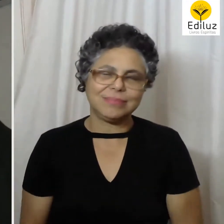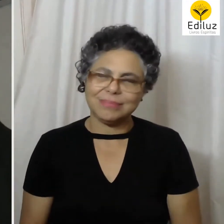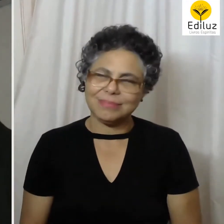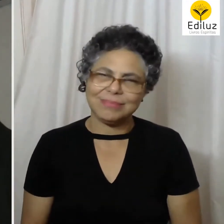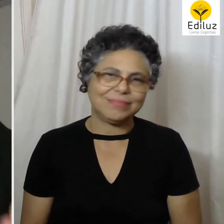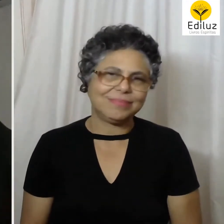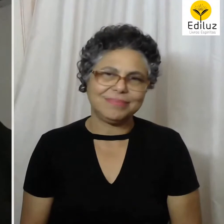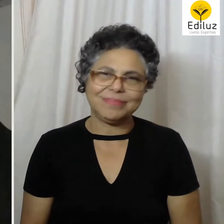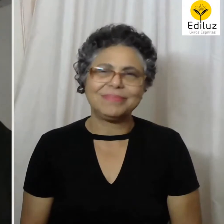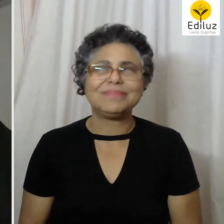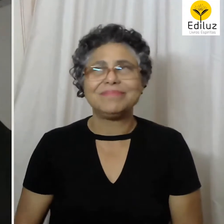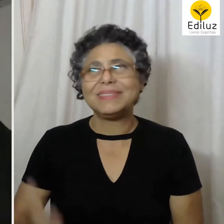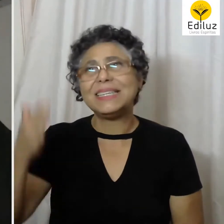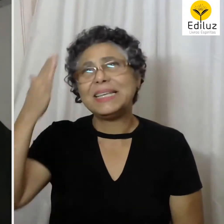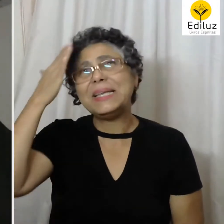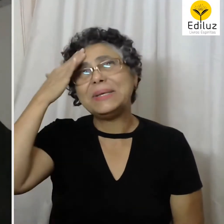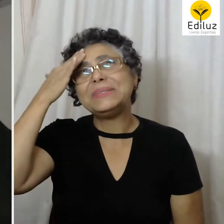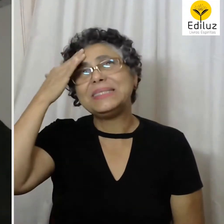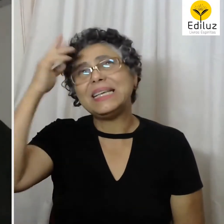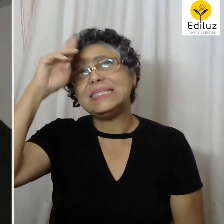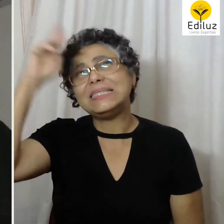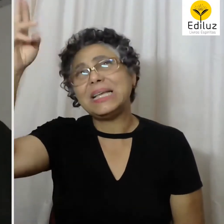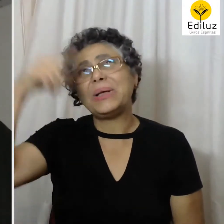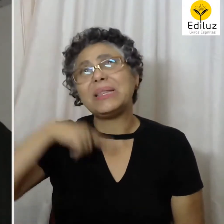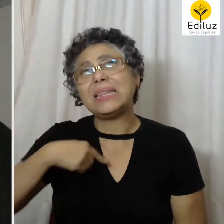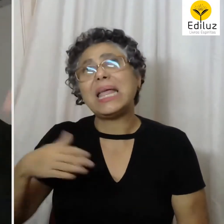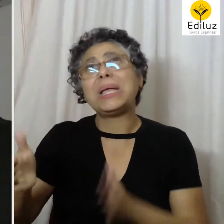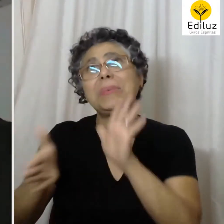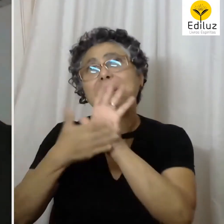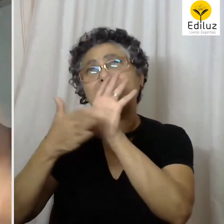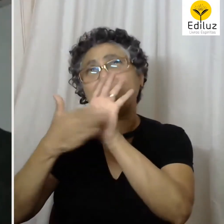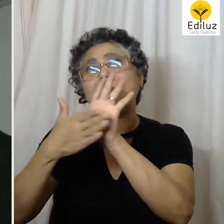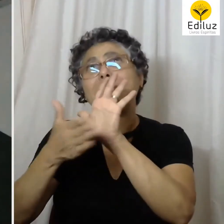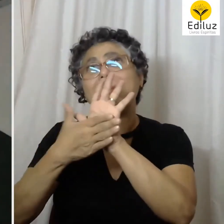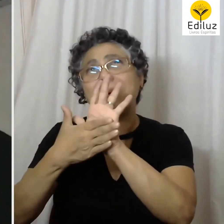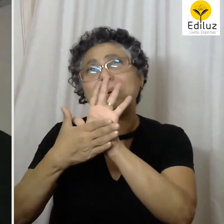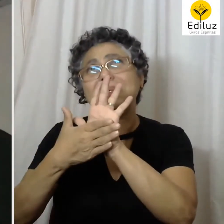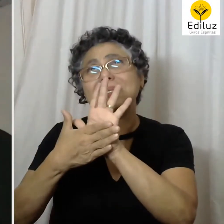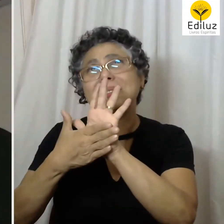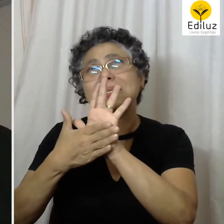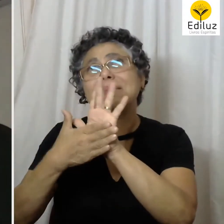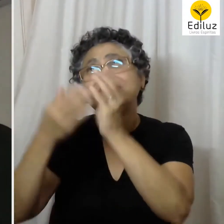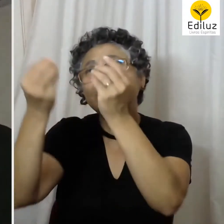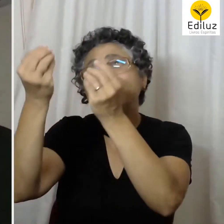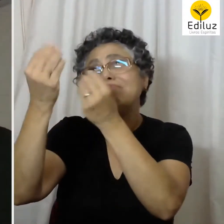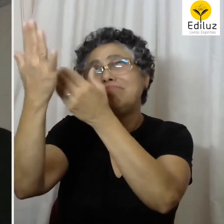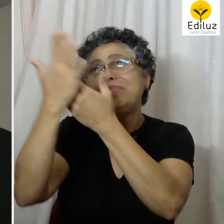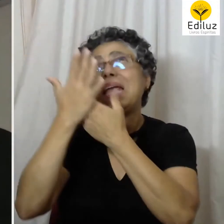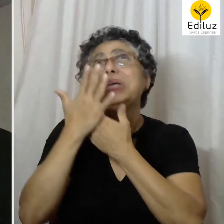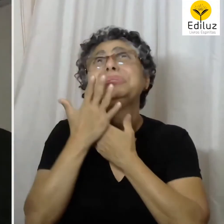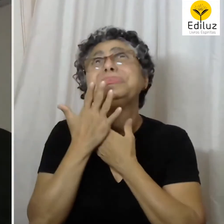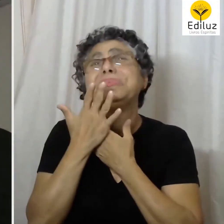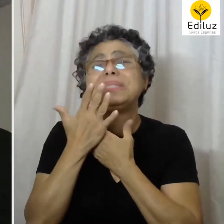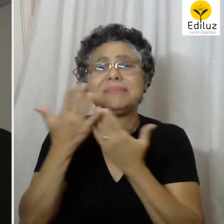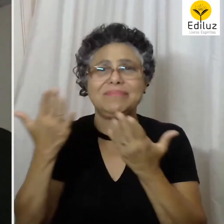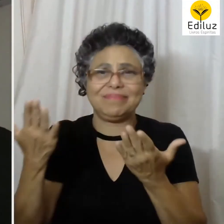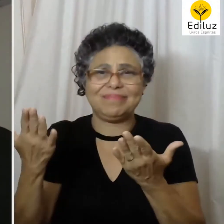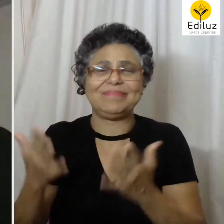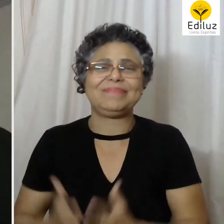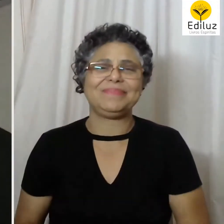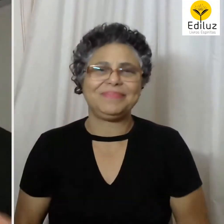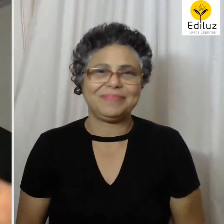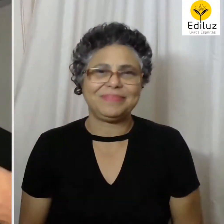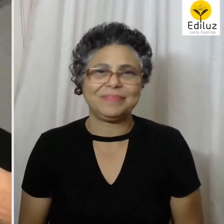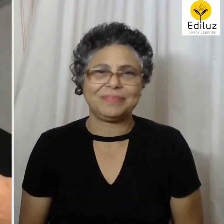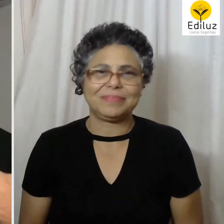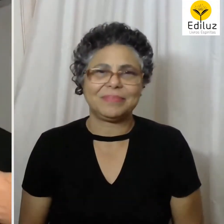Mas eu sei, Senhor, que tem um propósito. De alguma forma, compensa as minhas dificuldades, assiste-me.